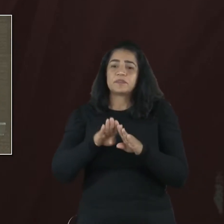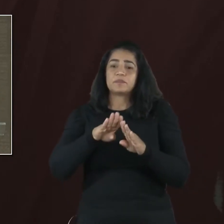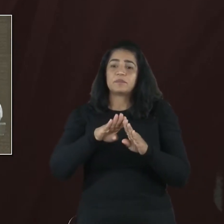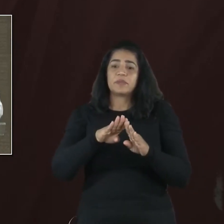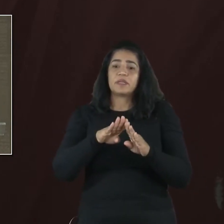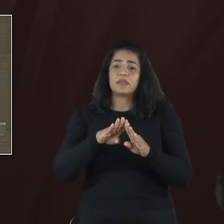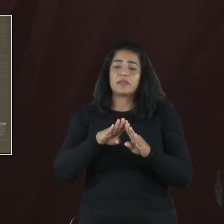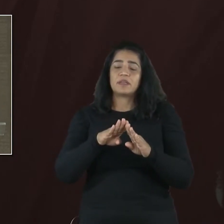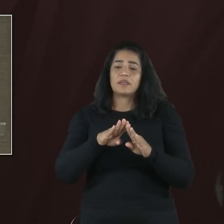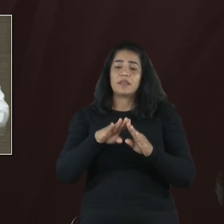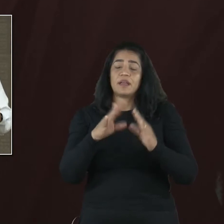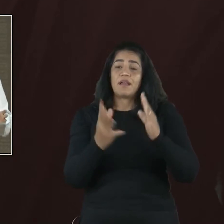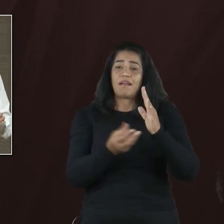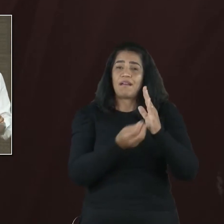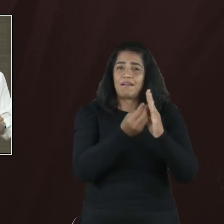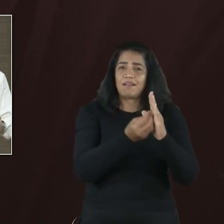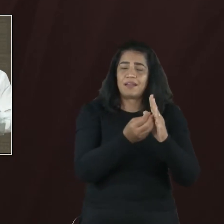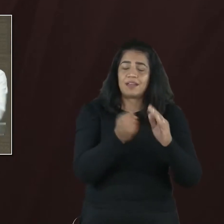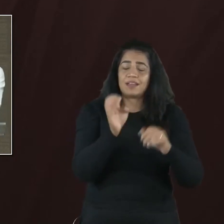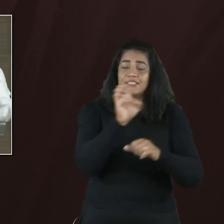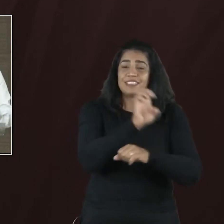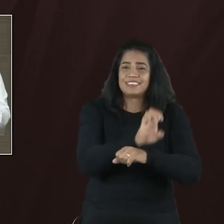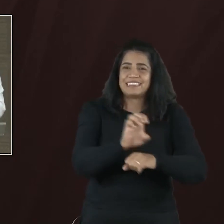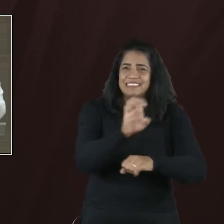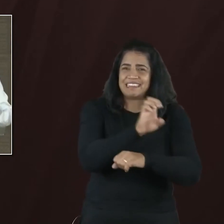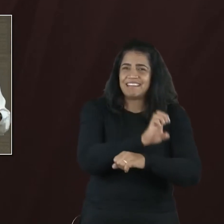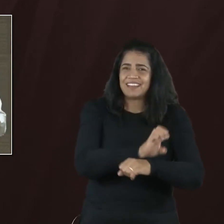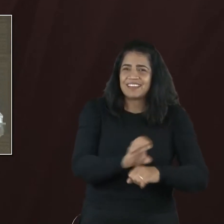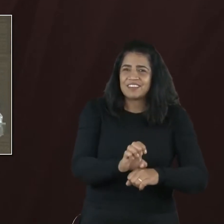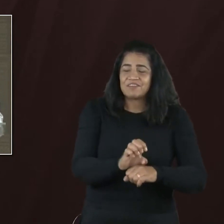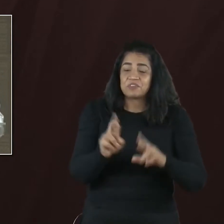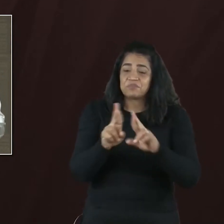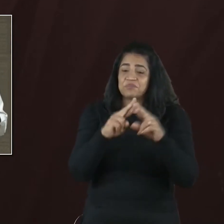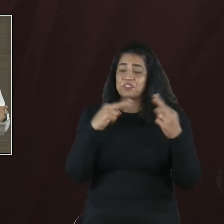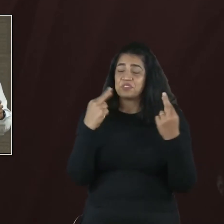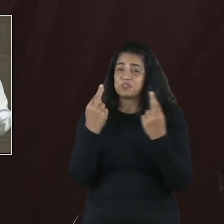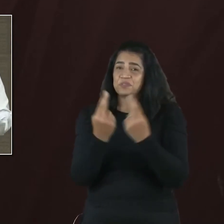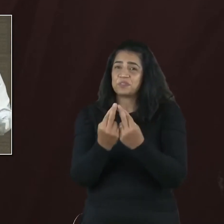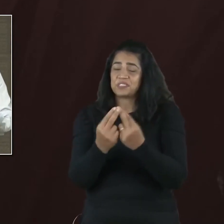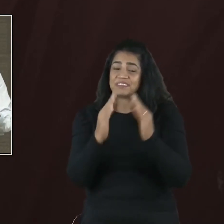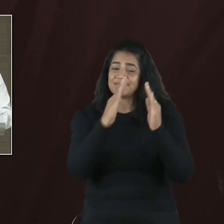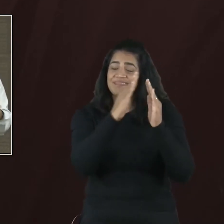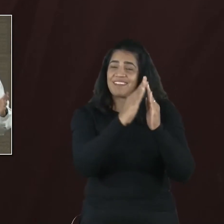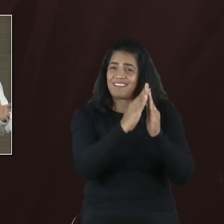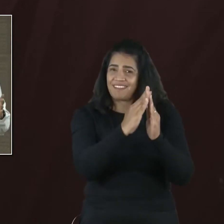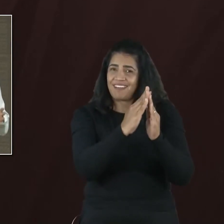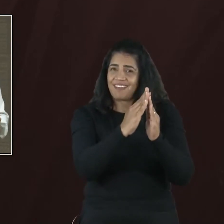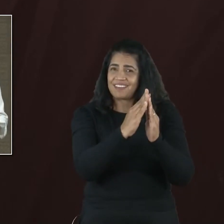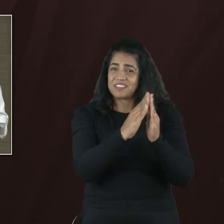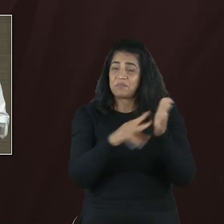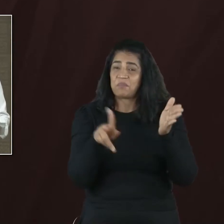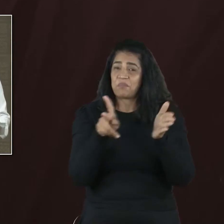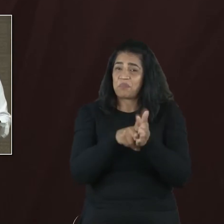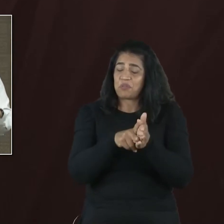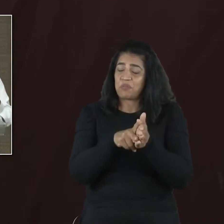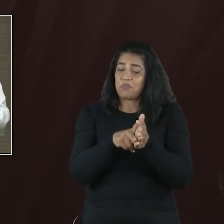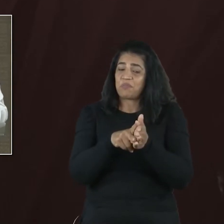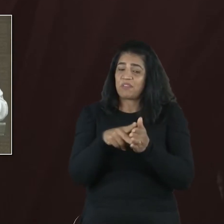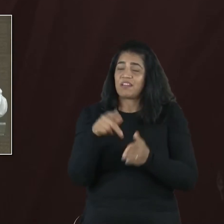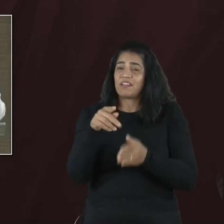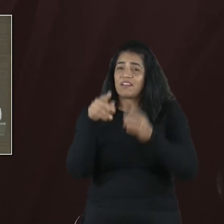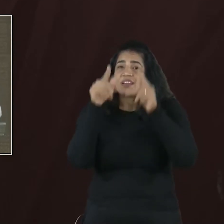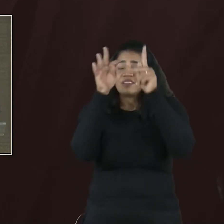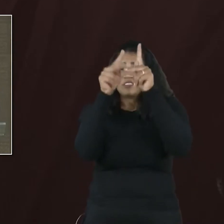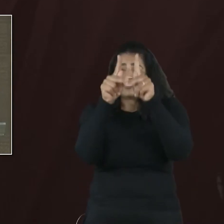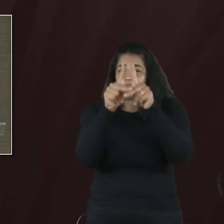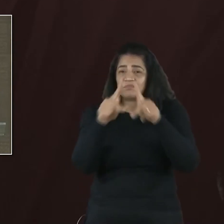Éfeso reunia-se na casa deles. Eles abriam a casa para reunir na casa deles. Irmãos, não é coincidência, é